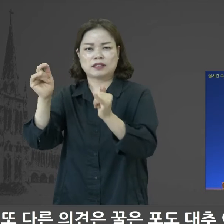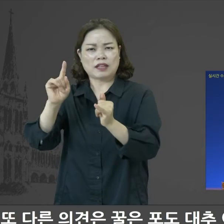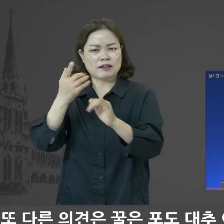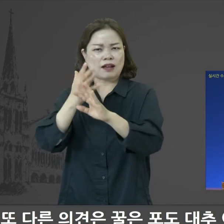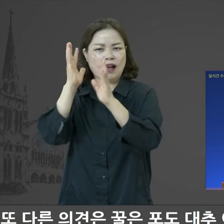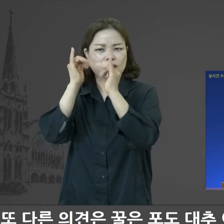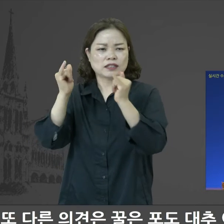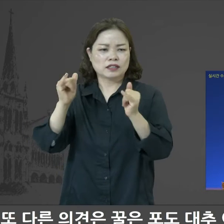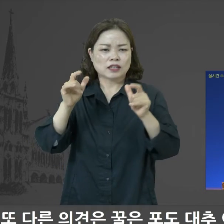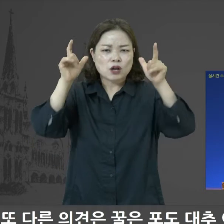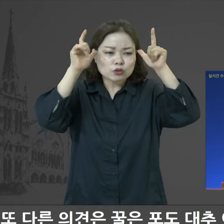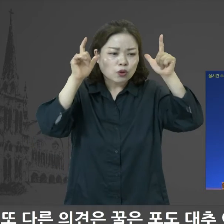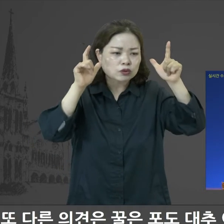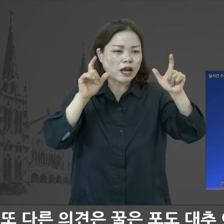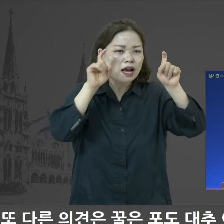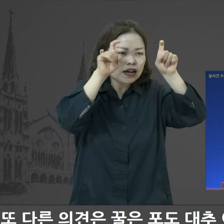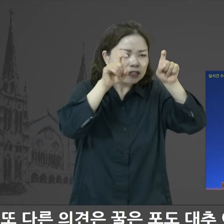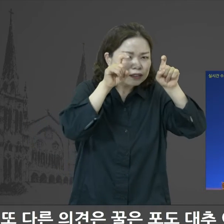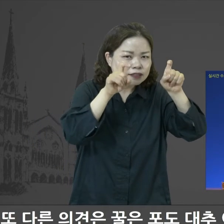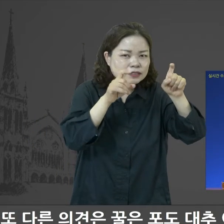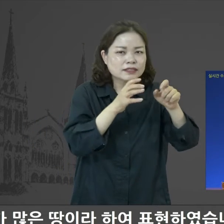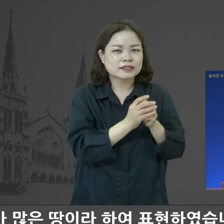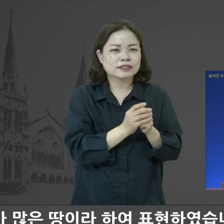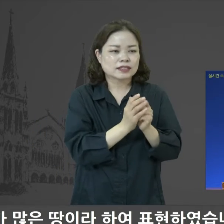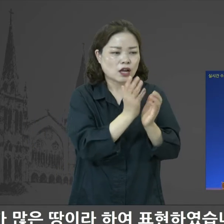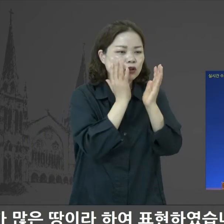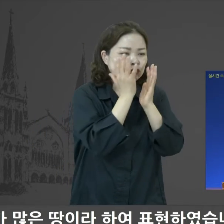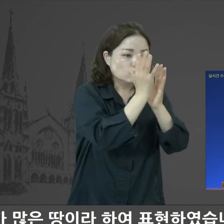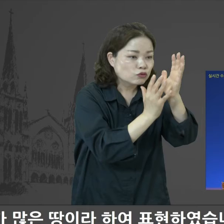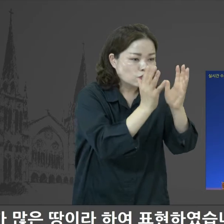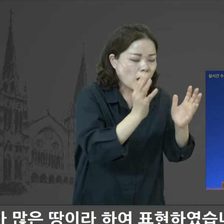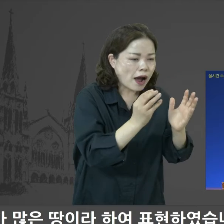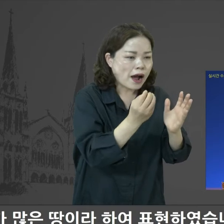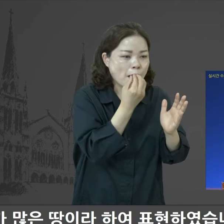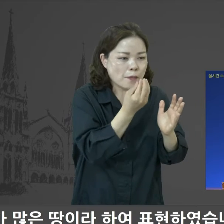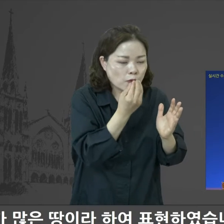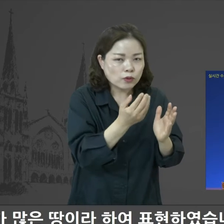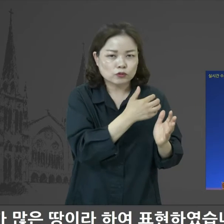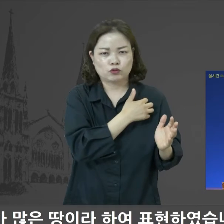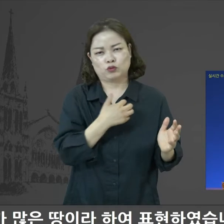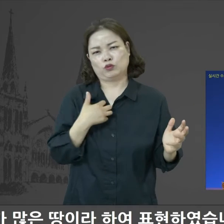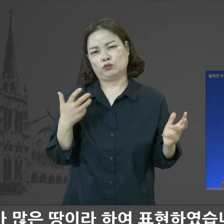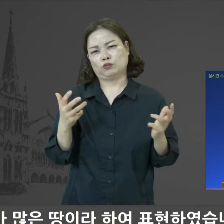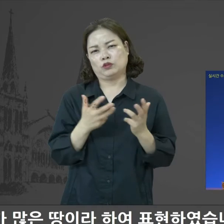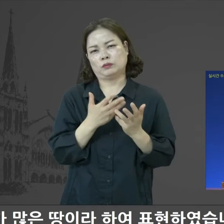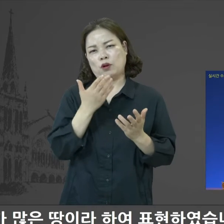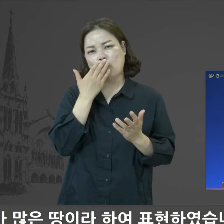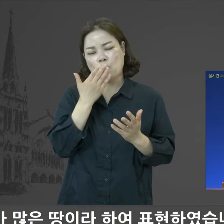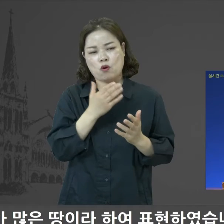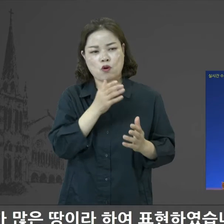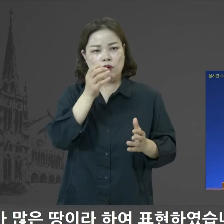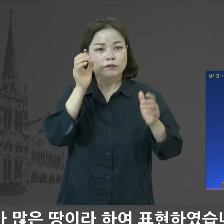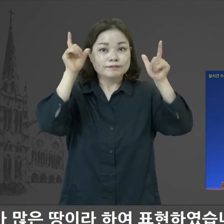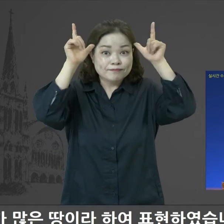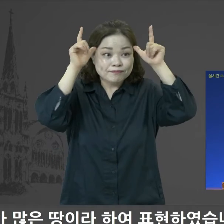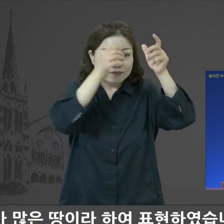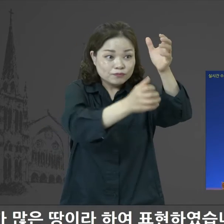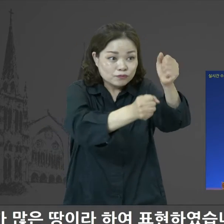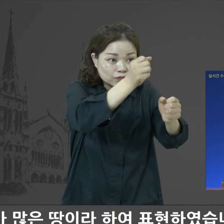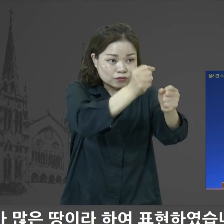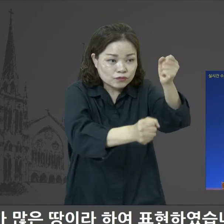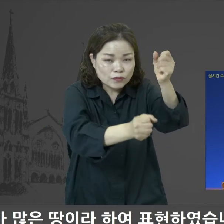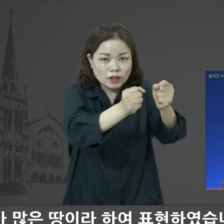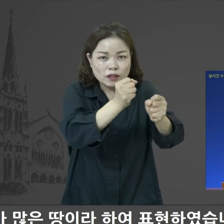이야기합니다. 소나 양이 파릇파릇한 잎을 뜯어내고 그것을 충분히 먹고 우유를 내는 거예요. 그리고 그 땅에서